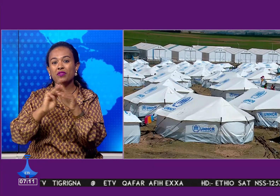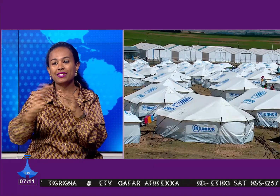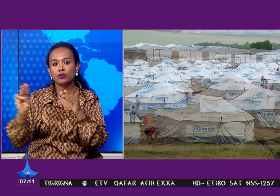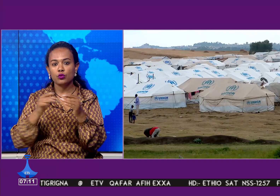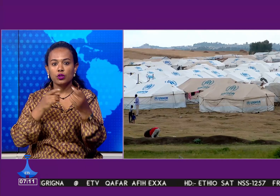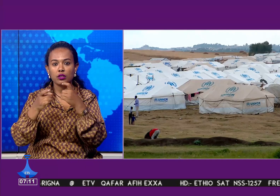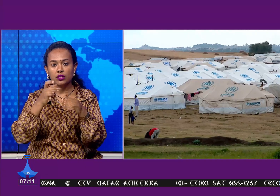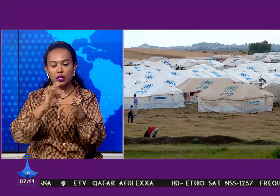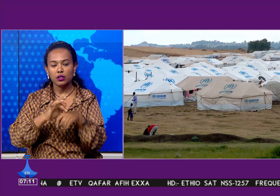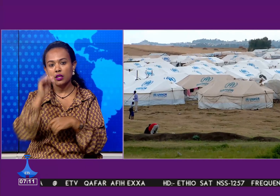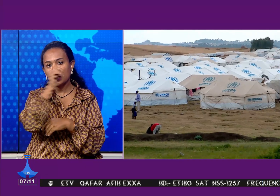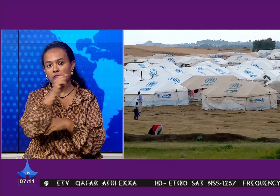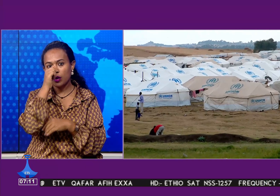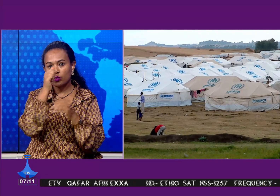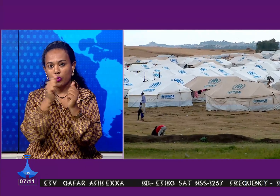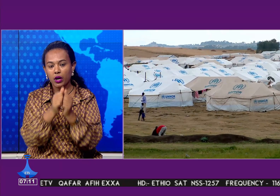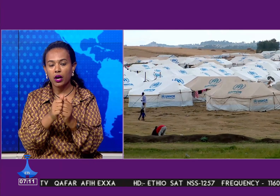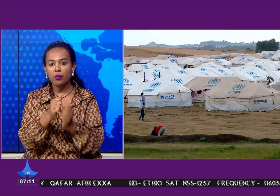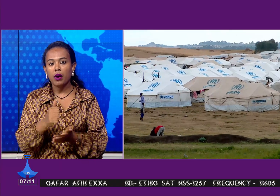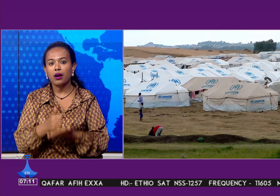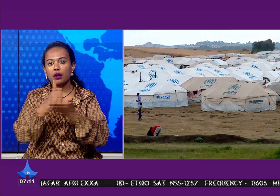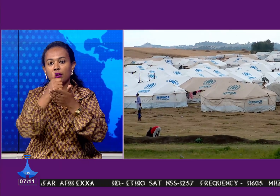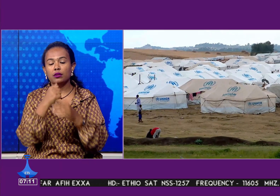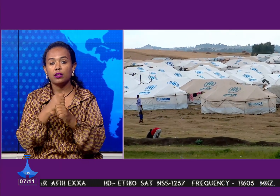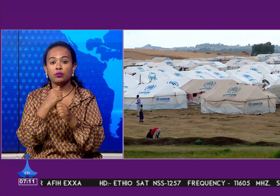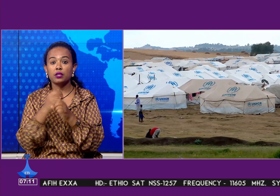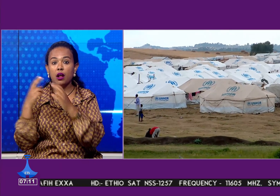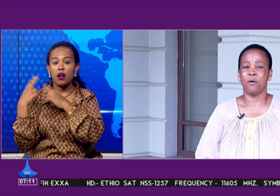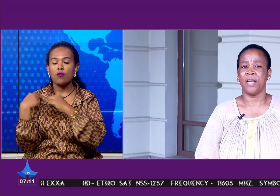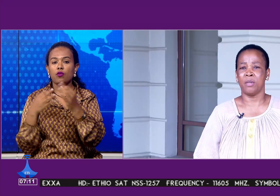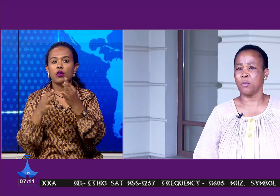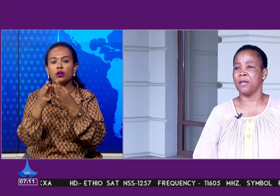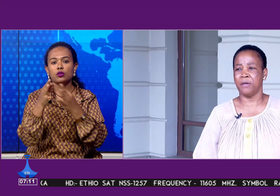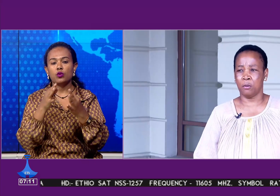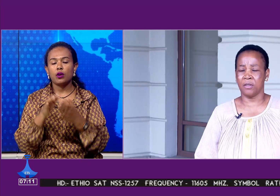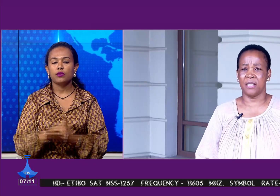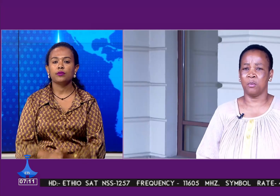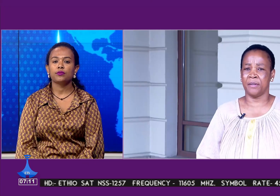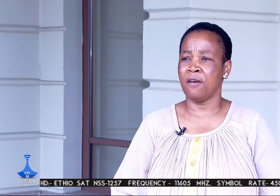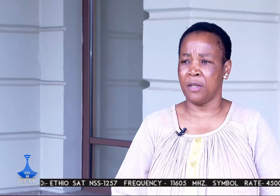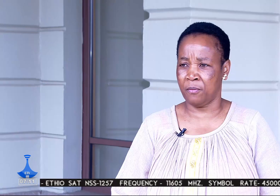አስተዳደር ላይ ከኢትዮጵያ ጋር በአጋርነት እንደሚሰራም ኃላፊዋ ገልጸዋል።